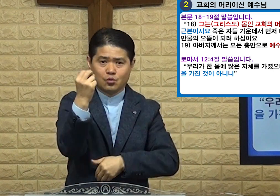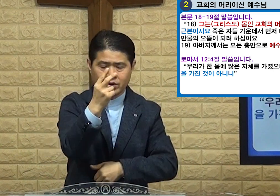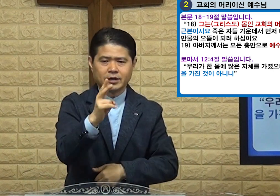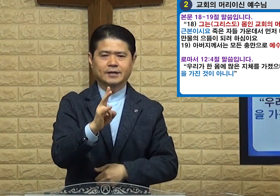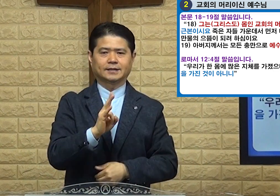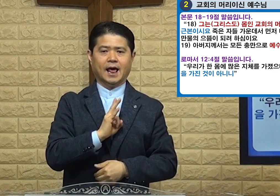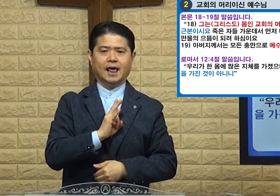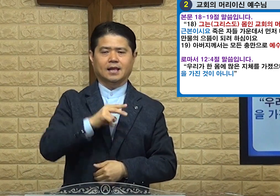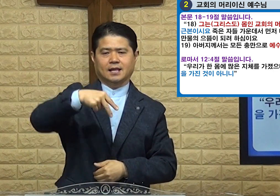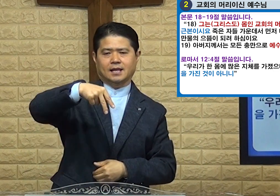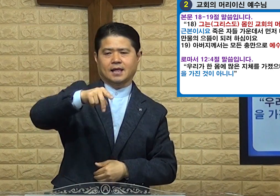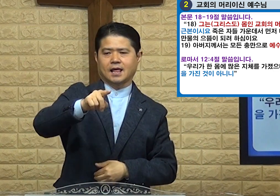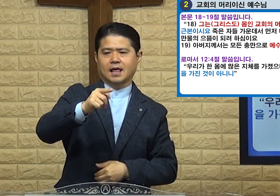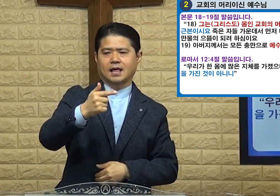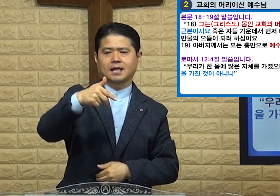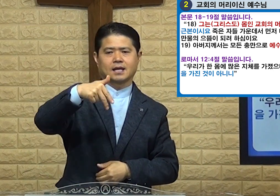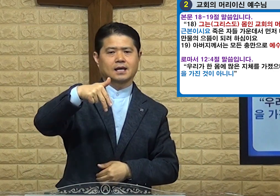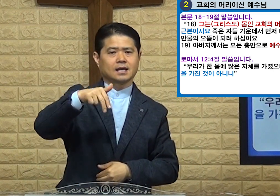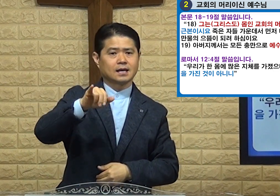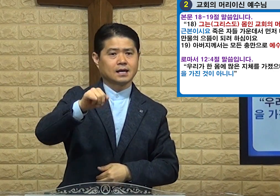하나님의 종과 또 이